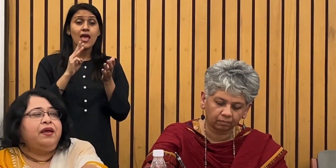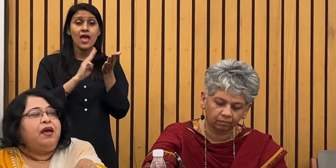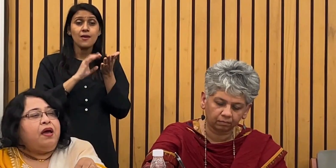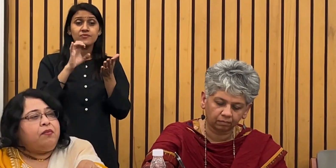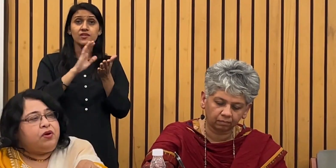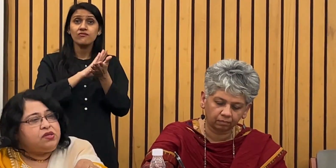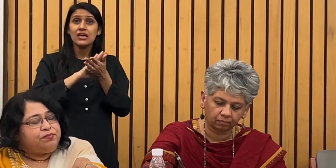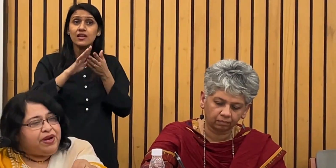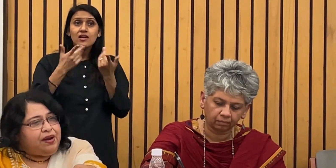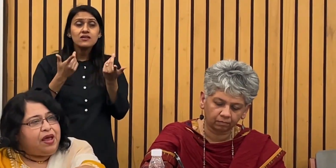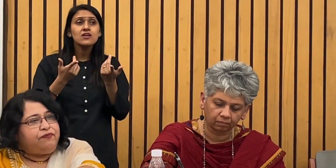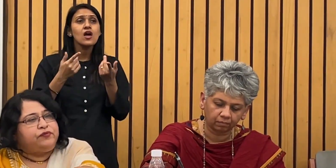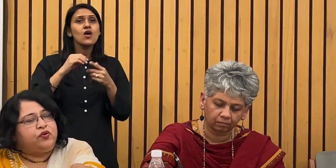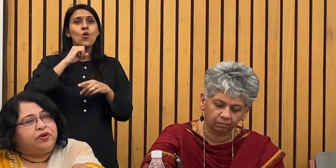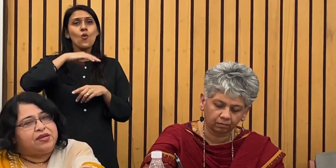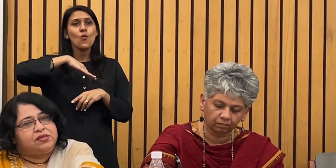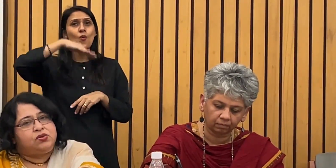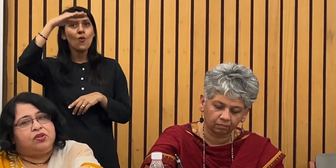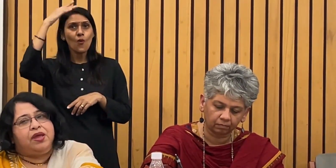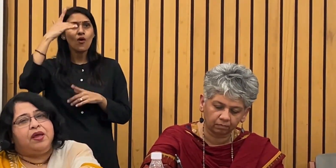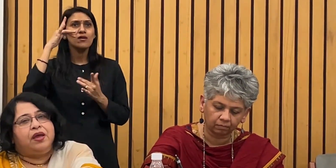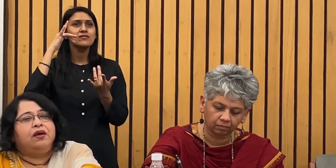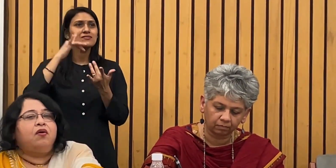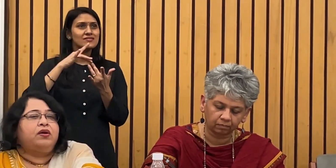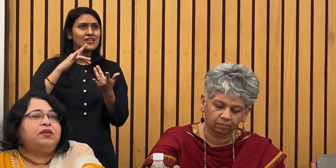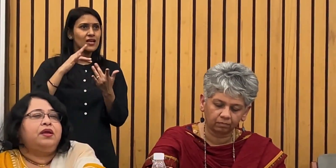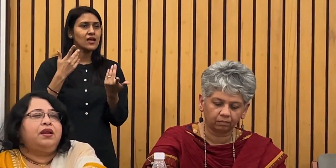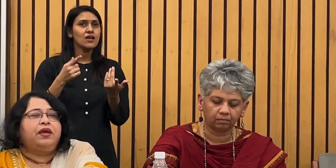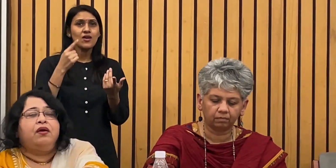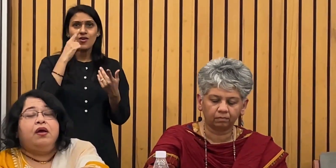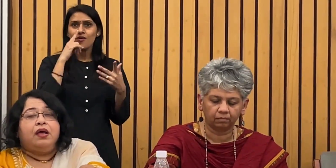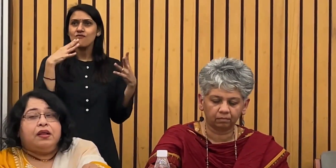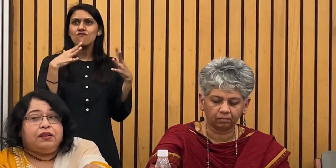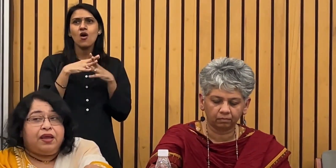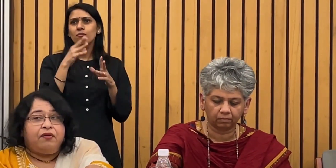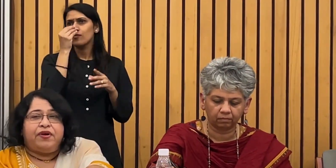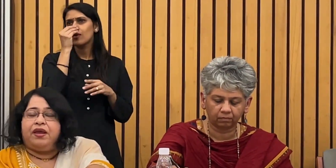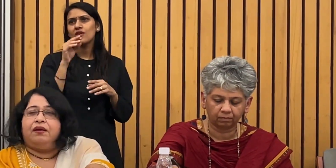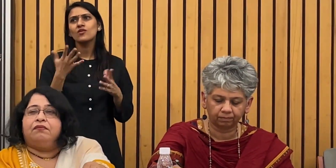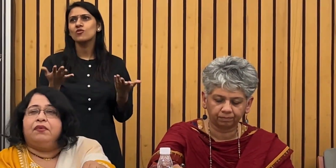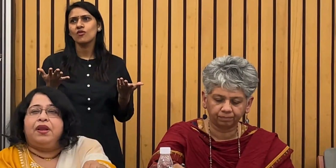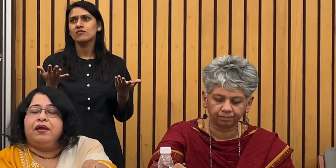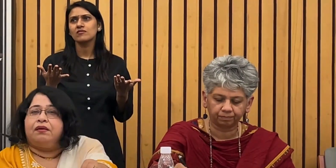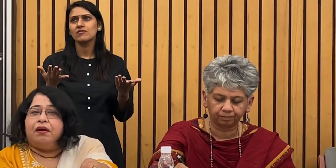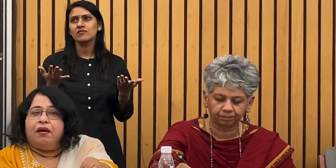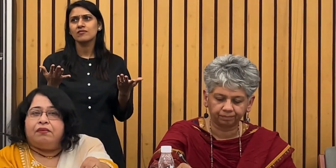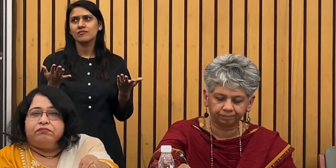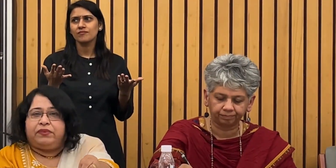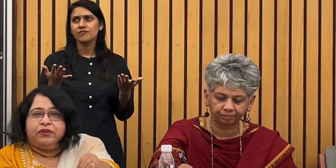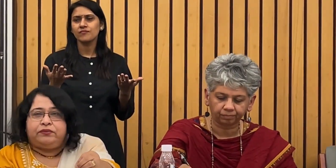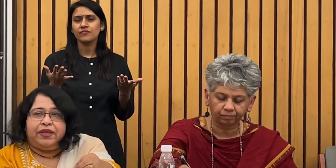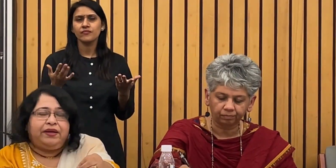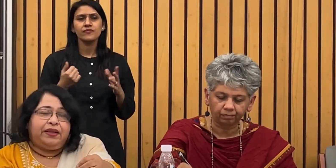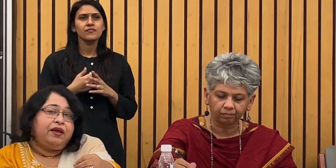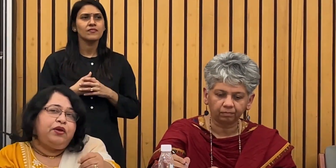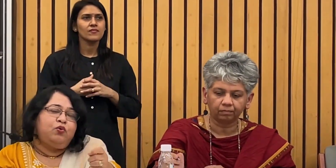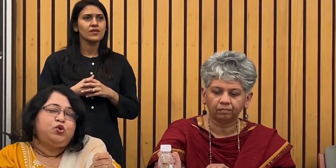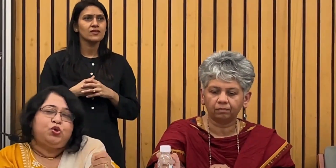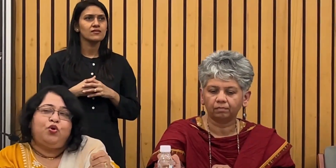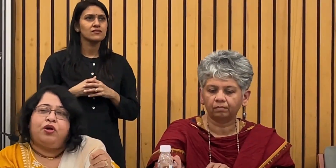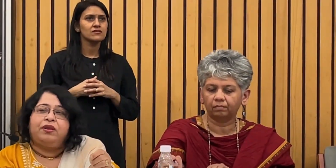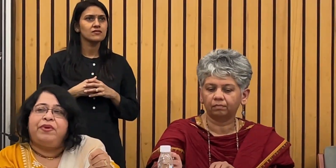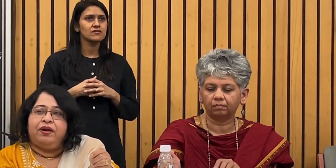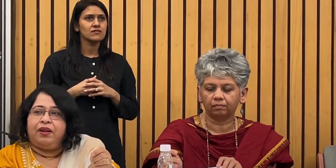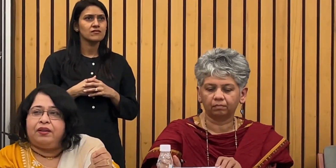जाता है, बिकॉज मिड लाइफ जो क्राइसिस होते हैं एक औरत के लिए, दे आर वेरी लाइक दे टेक अ